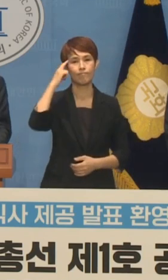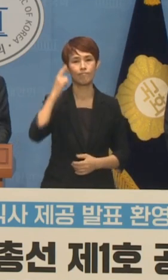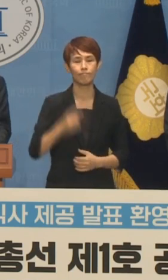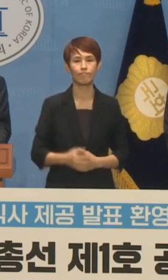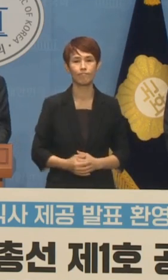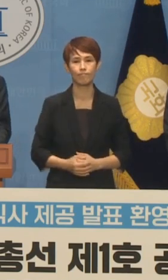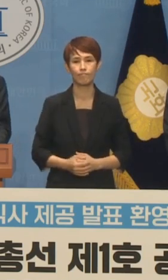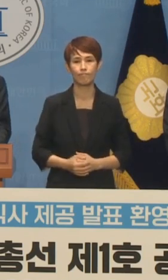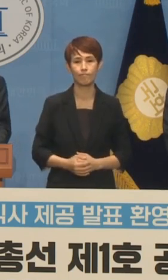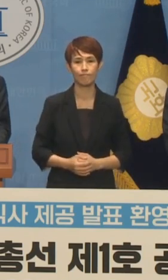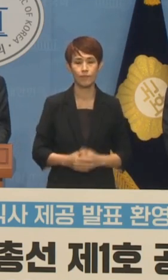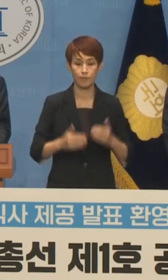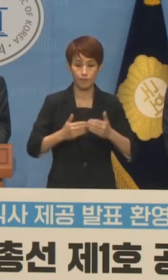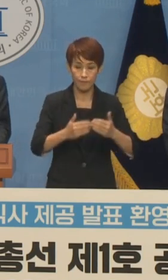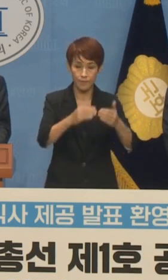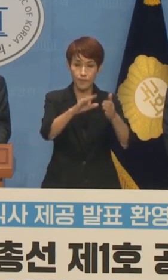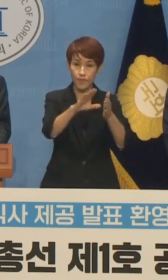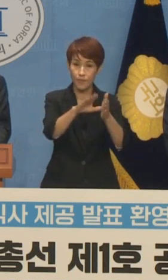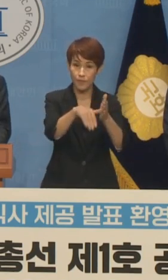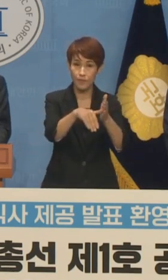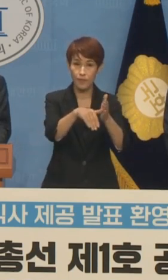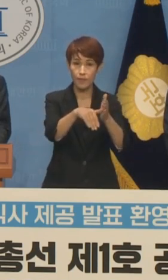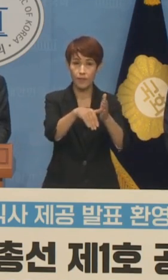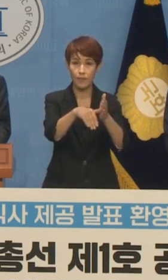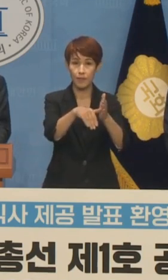되고 또 그 추진 과정에 대해서